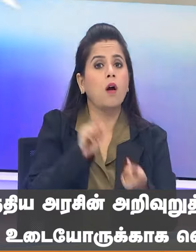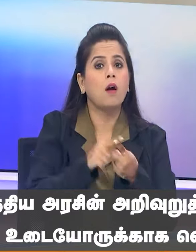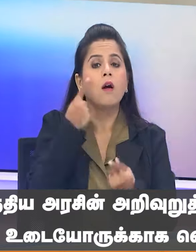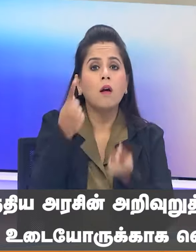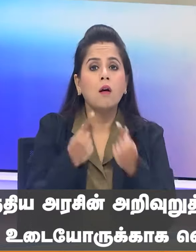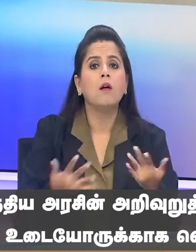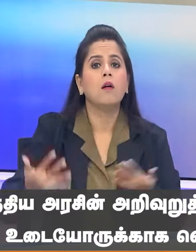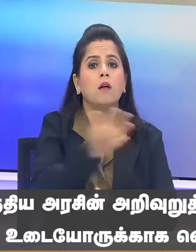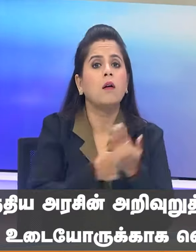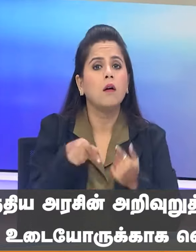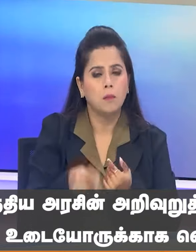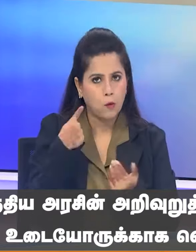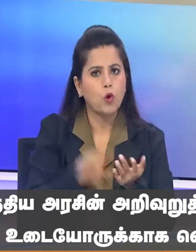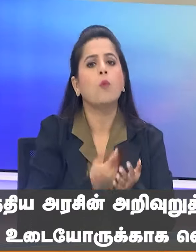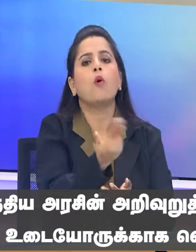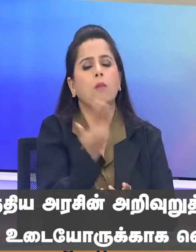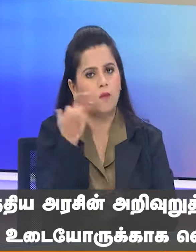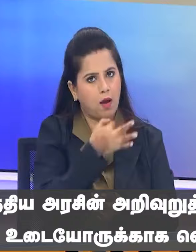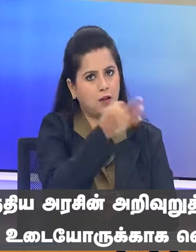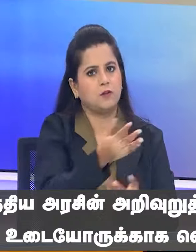रिपोर्ट दाखिल करने के लिए कहा